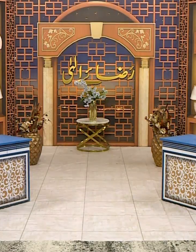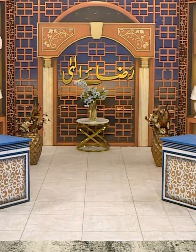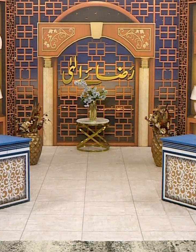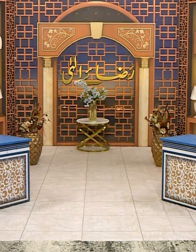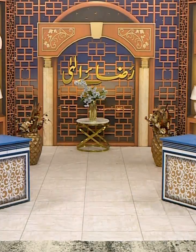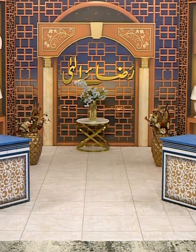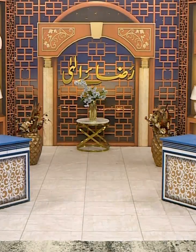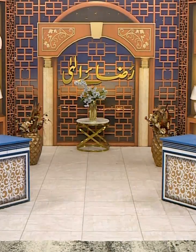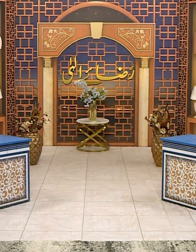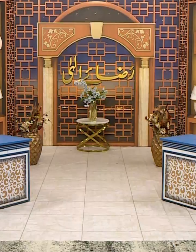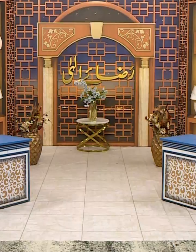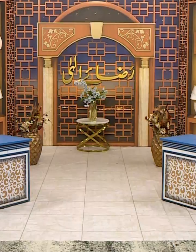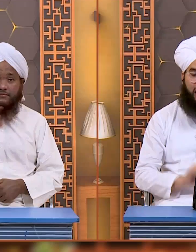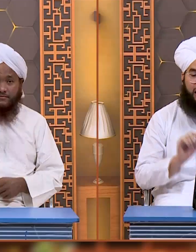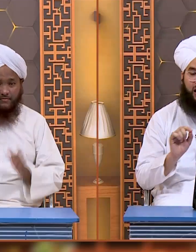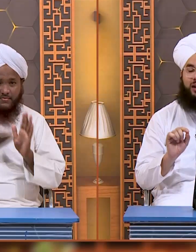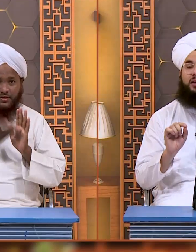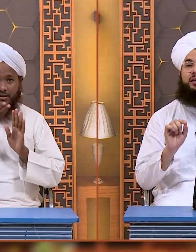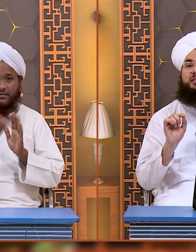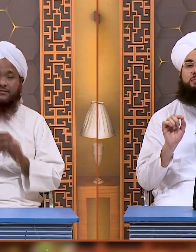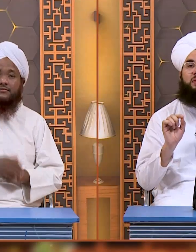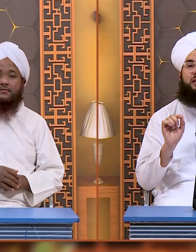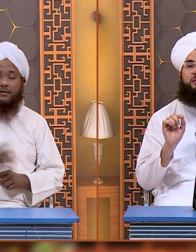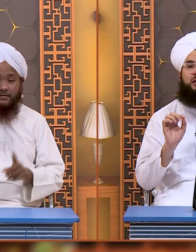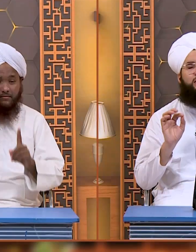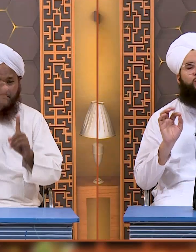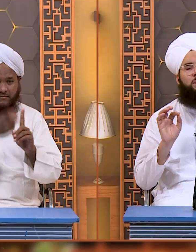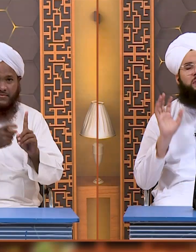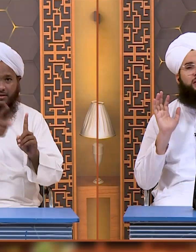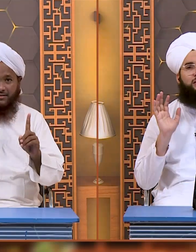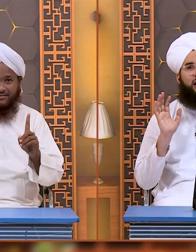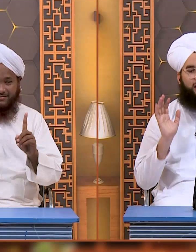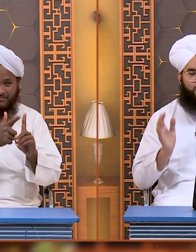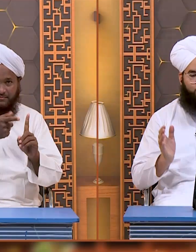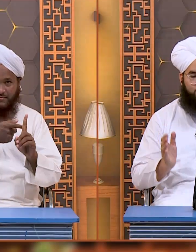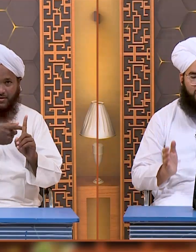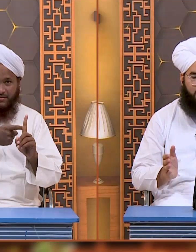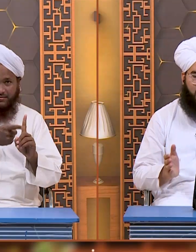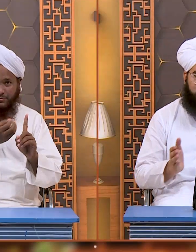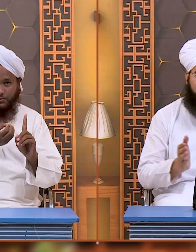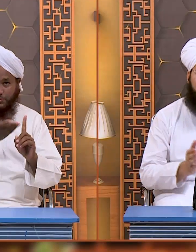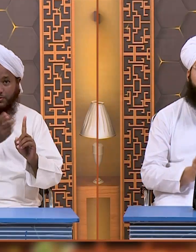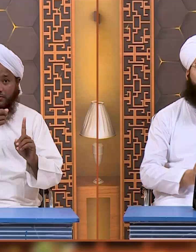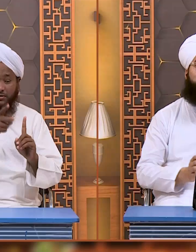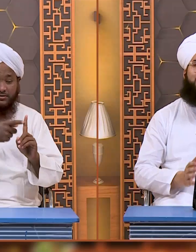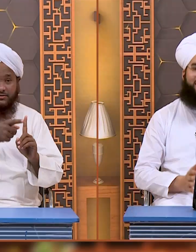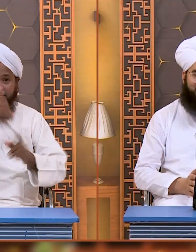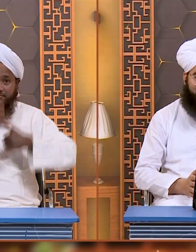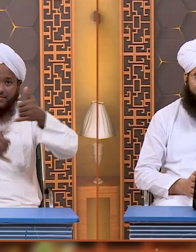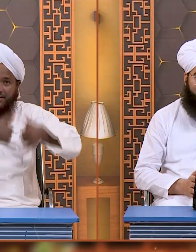پھر سماعت فرما لیں کہ جب اللہ کسی بندے سے محبت کرتا ہے تو اسے آزمائش میں مبتلا کرتا ہے.